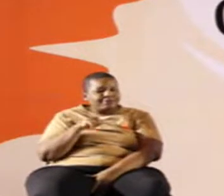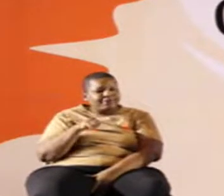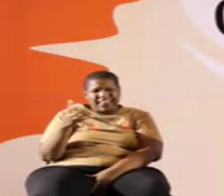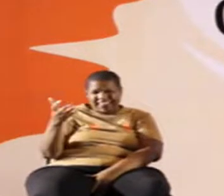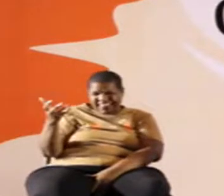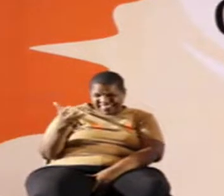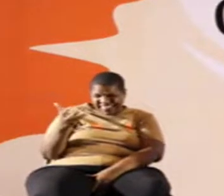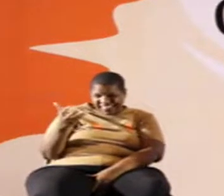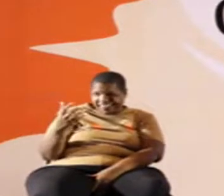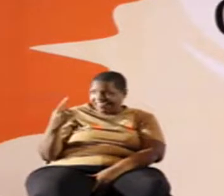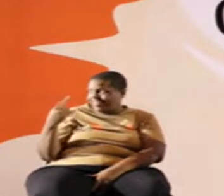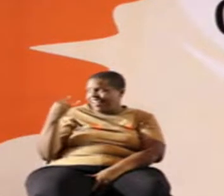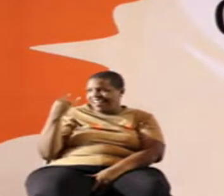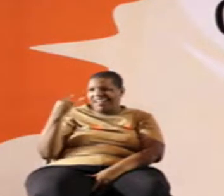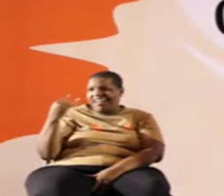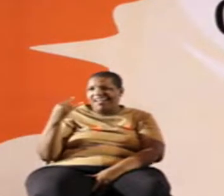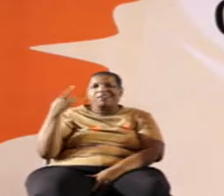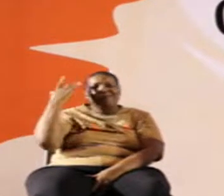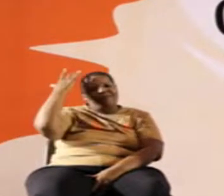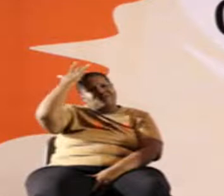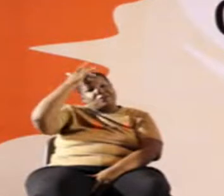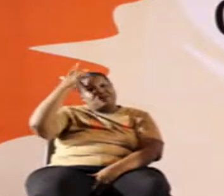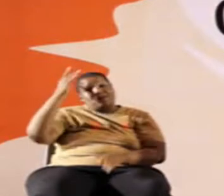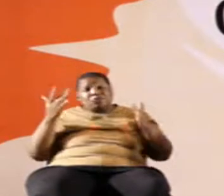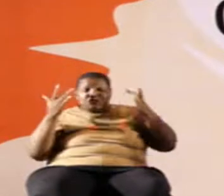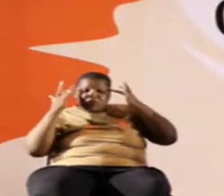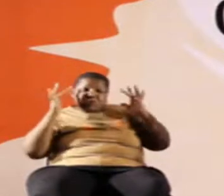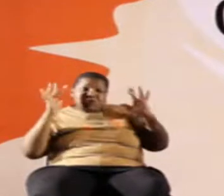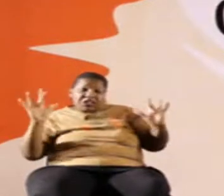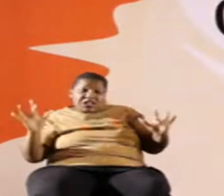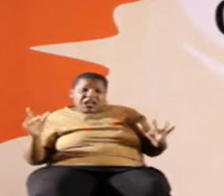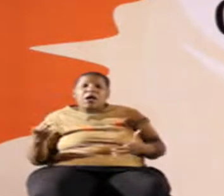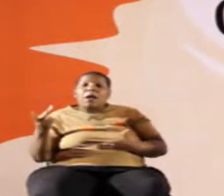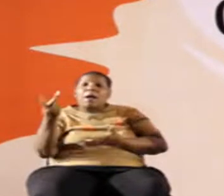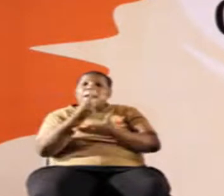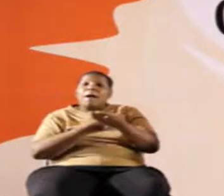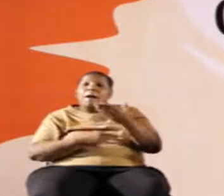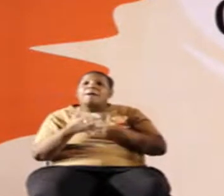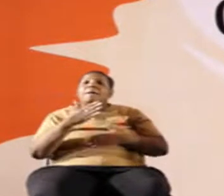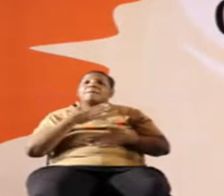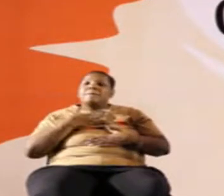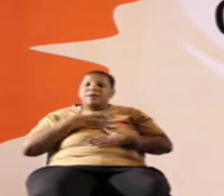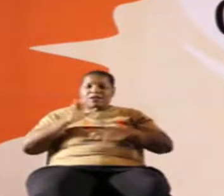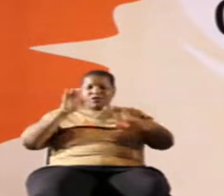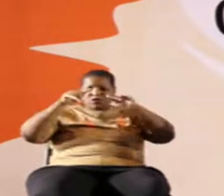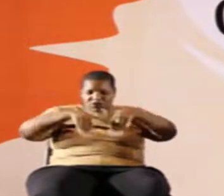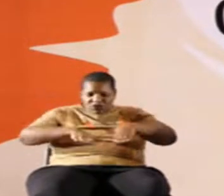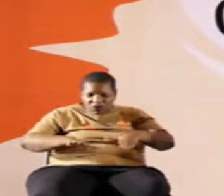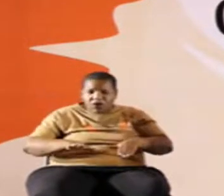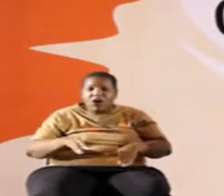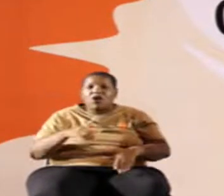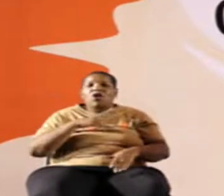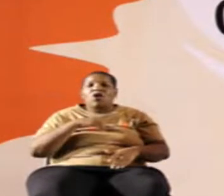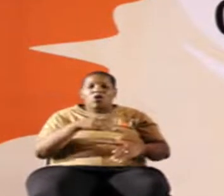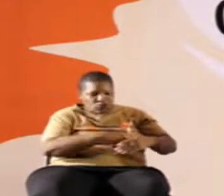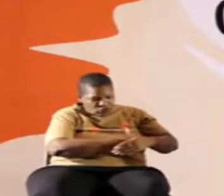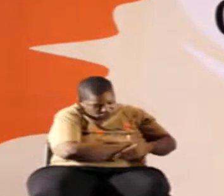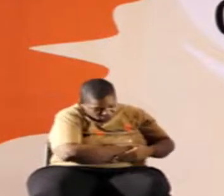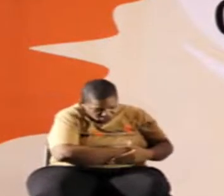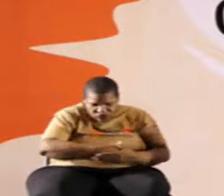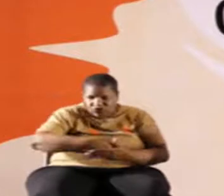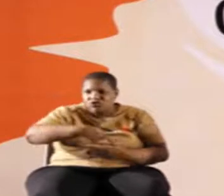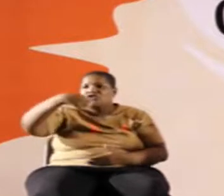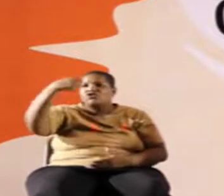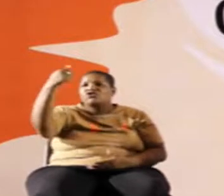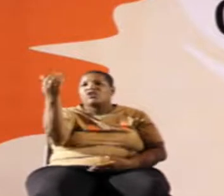querendo fez feitiço para o meu santo. Sem saber se debruçou no mesmo manto onde eu me deitei e para Xangô me dediquei.